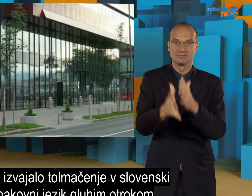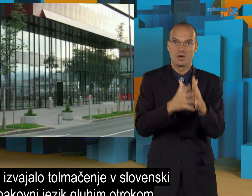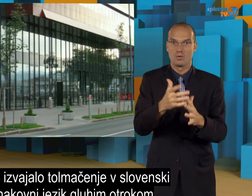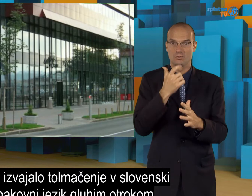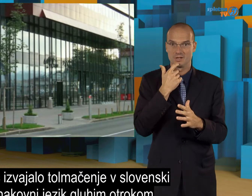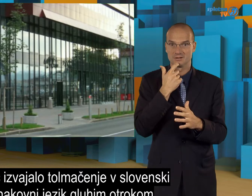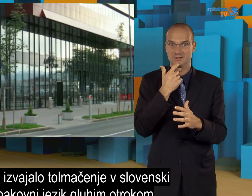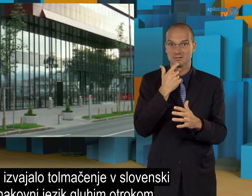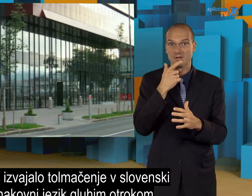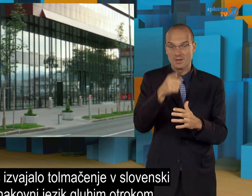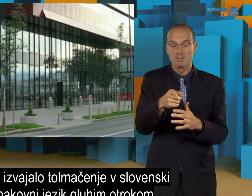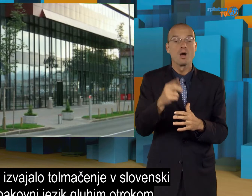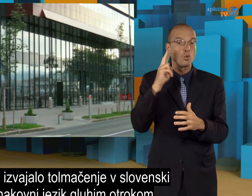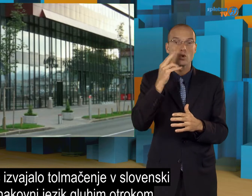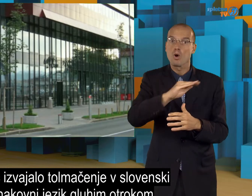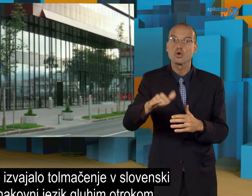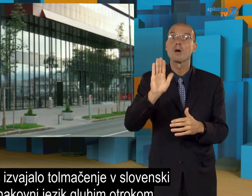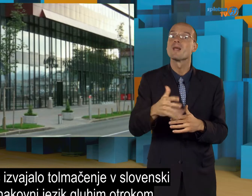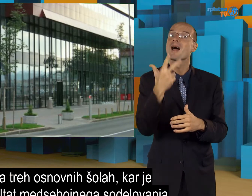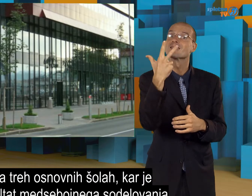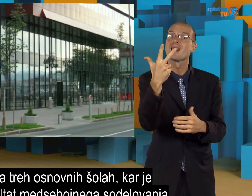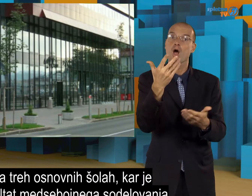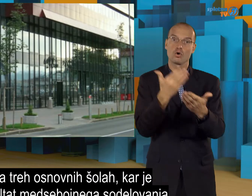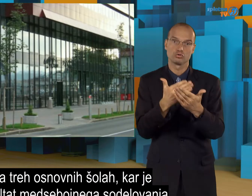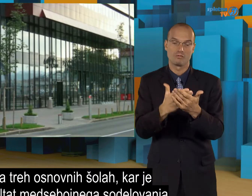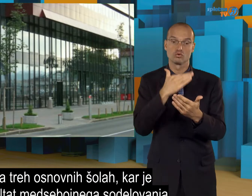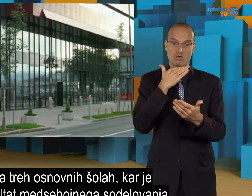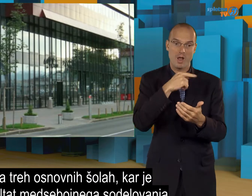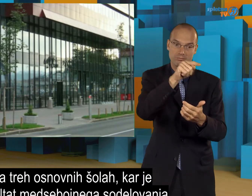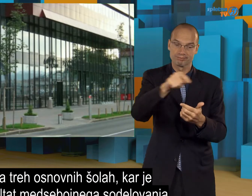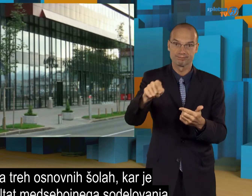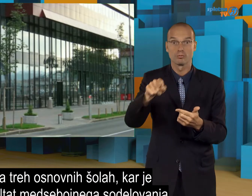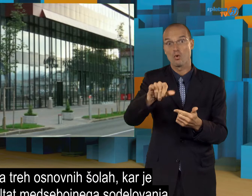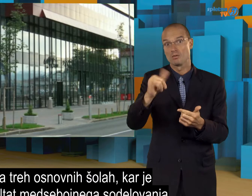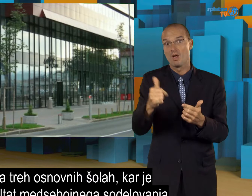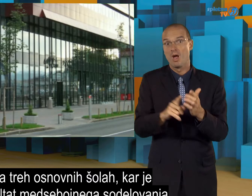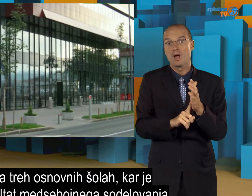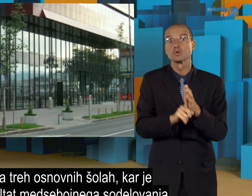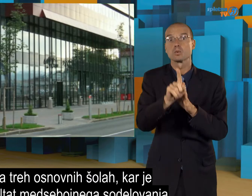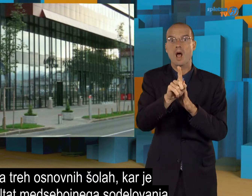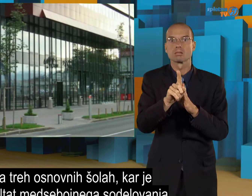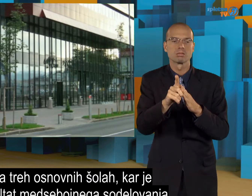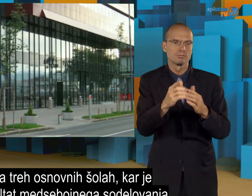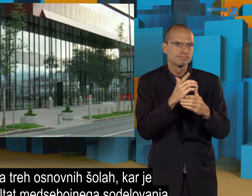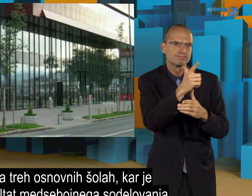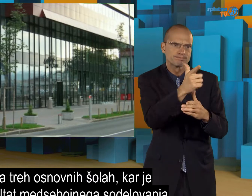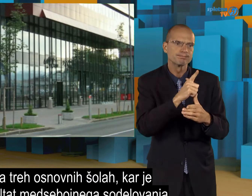3 osnovnih šolah, kar je rezultat medsebojnega sodelovanja in posluha predstavnikov osnovnih šol in Ministrstva